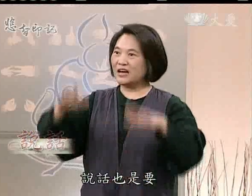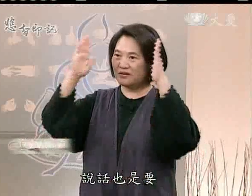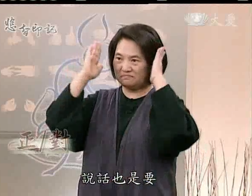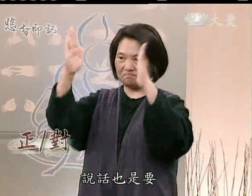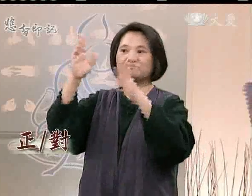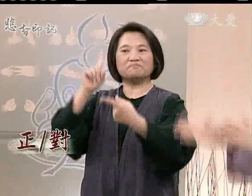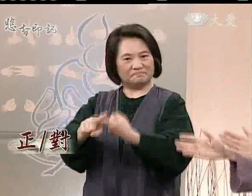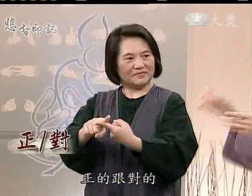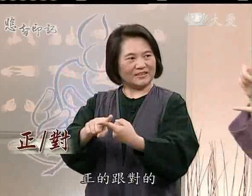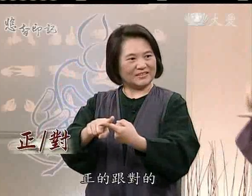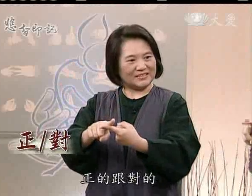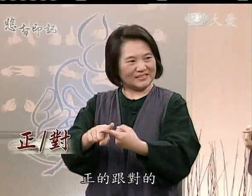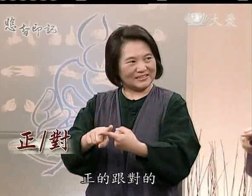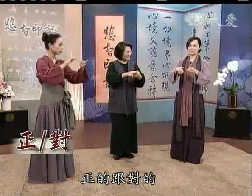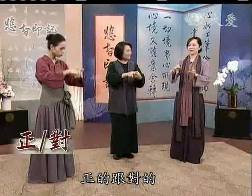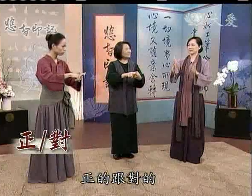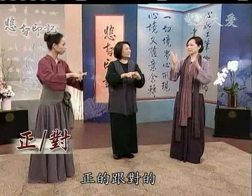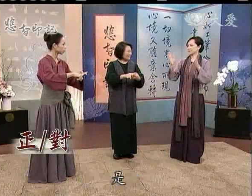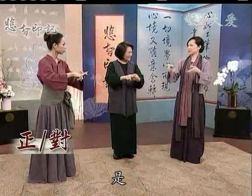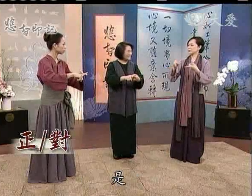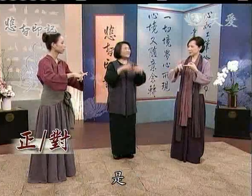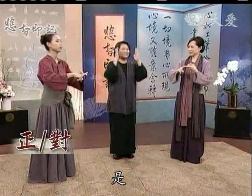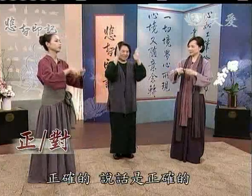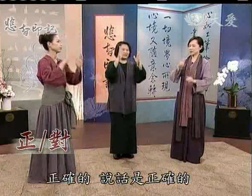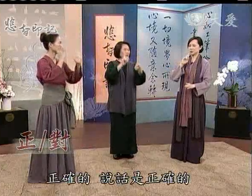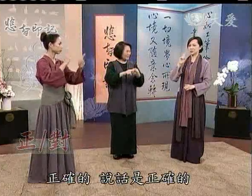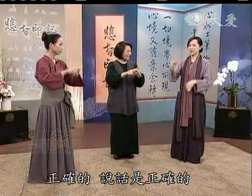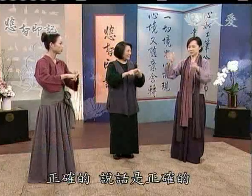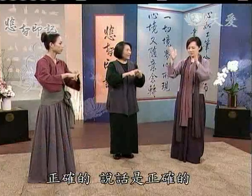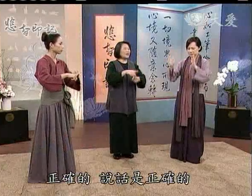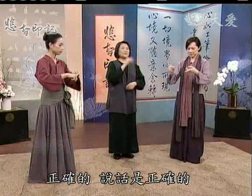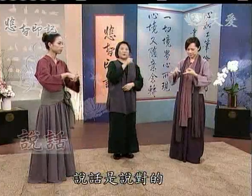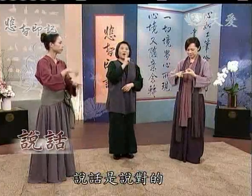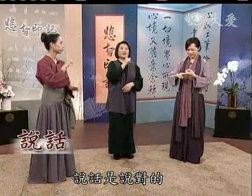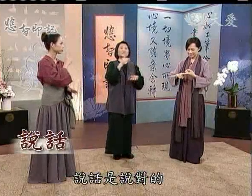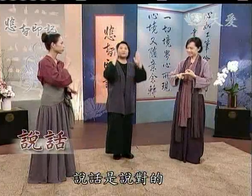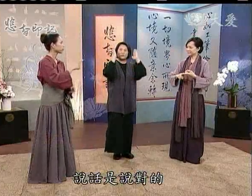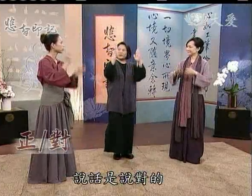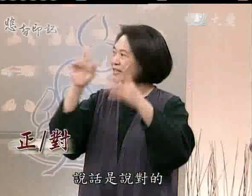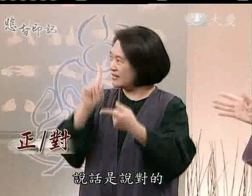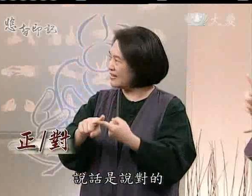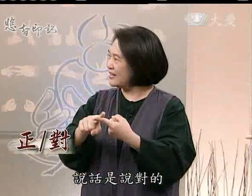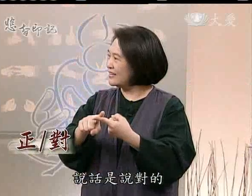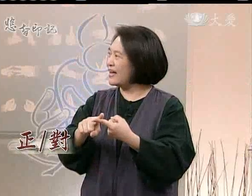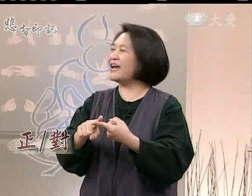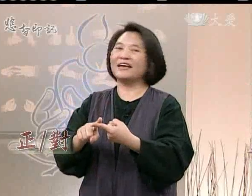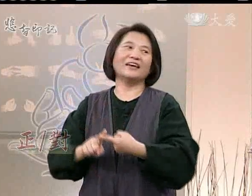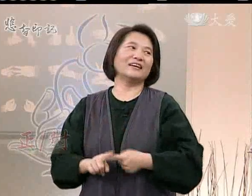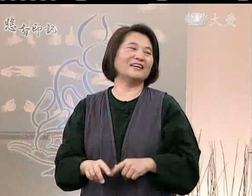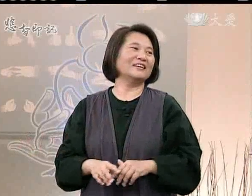要。 正的跟对的 是正确的， 说话是正确的， 说话是说对的。